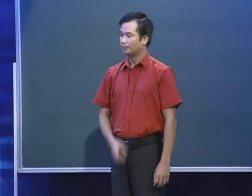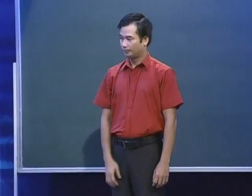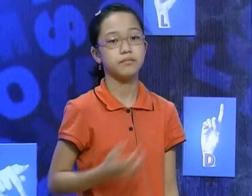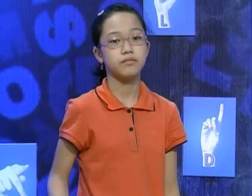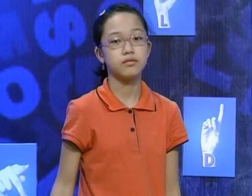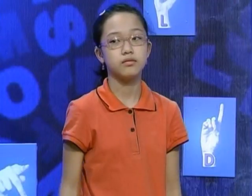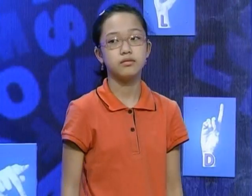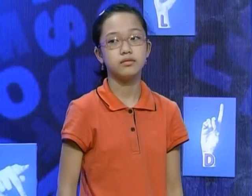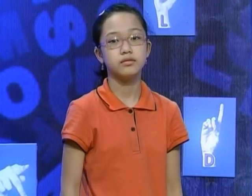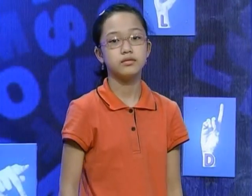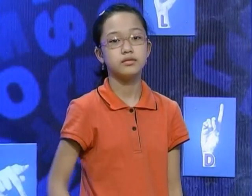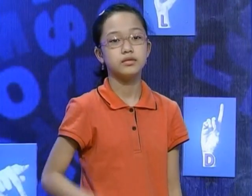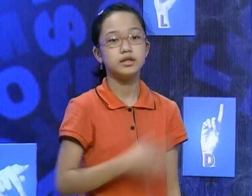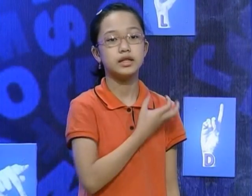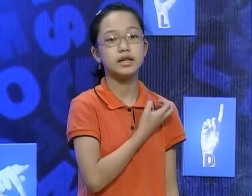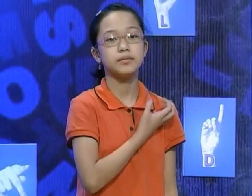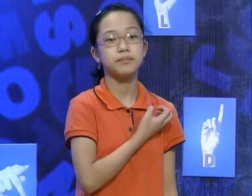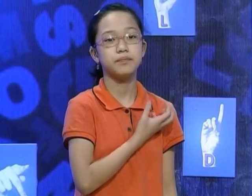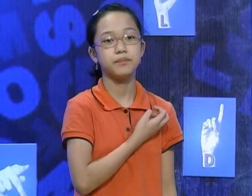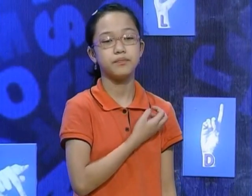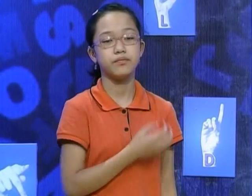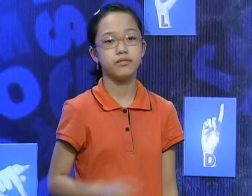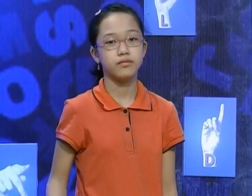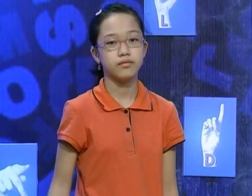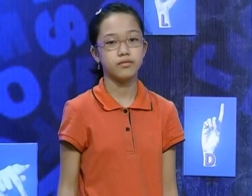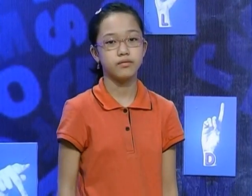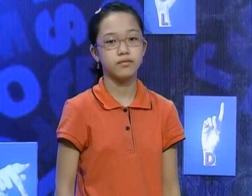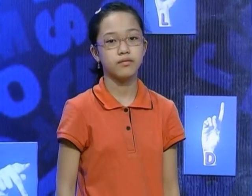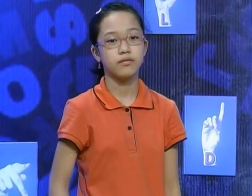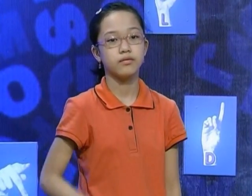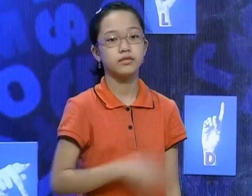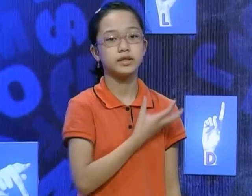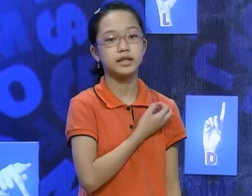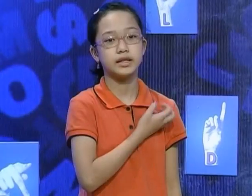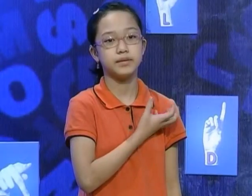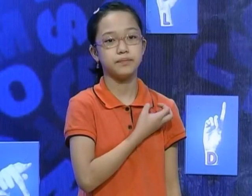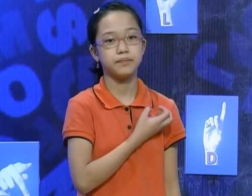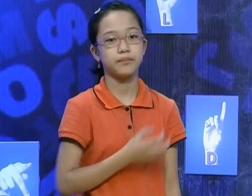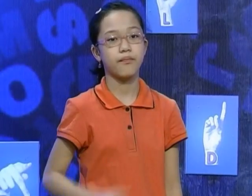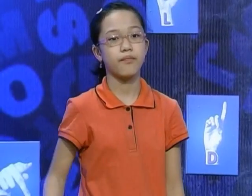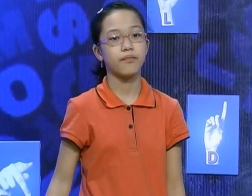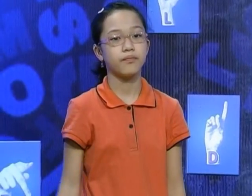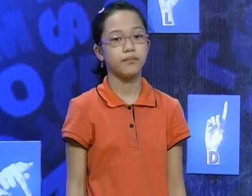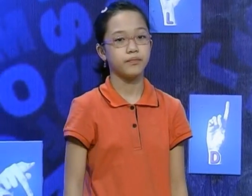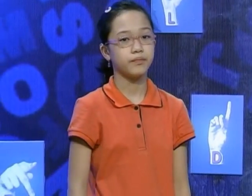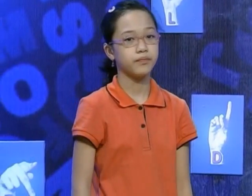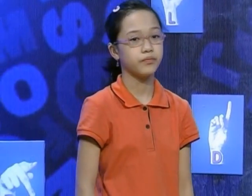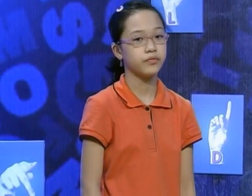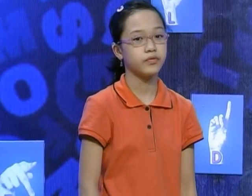Các em chú ý thầy sửa ký hiệu cho bạn nhé. Bạn nhớ được ký hiệu tim đấy. Các em cùng ôn lại ký hiệu tim với bạn nhé.